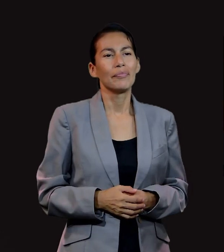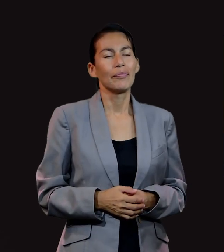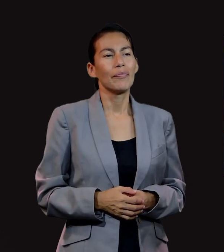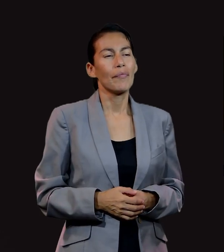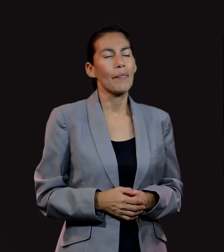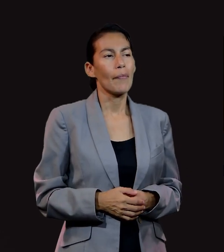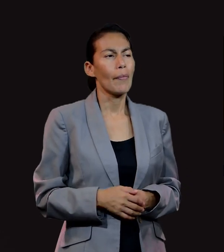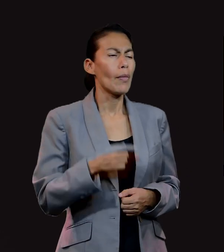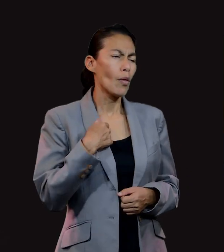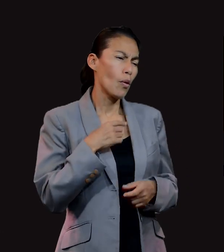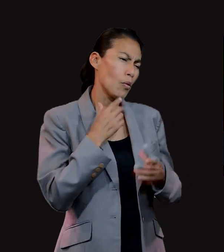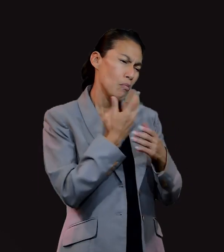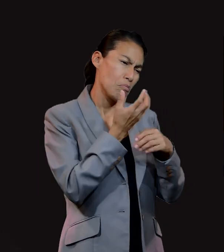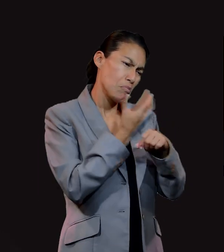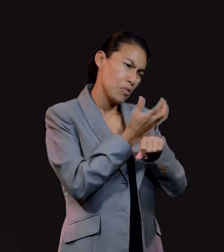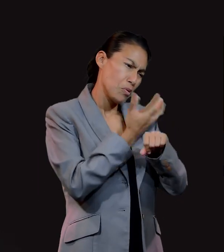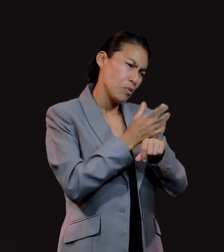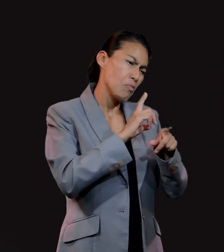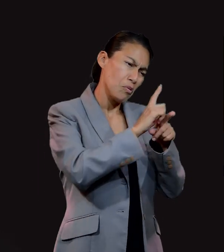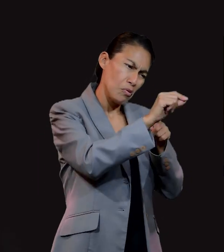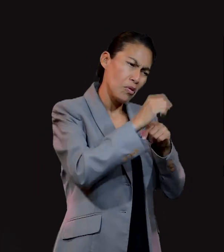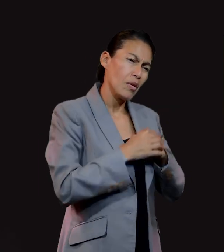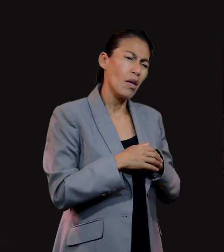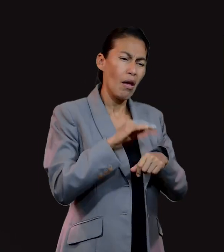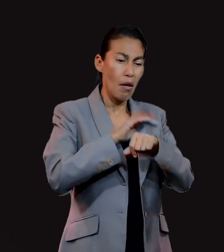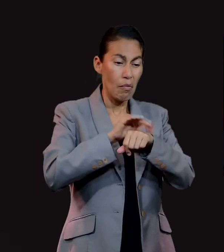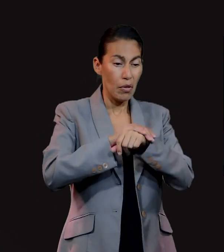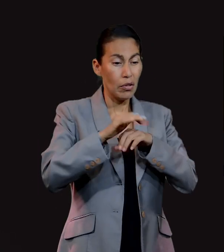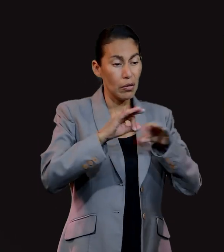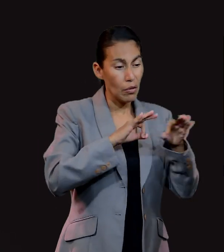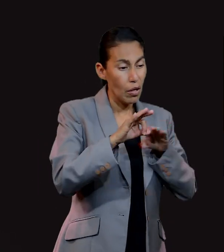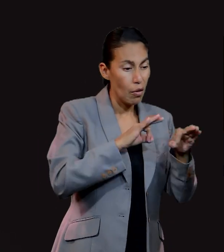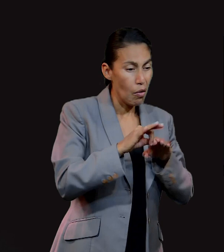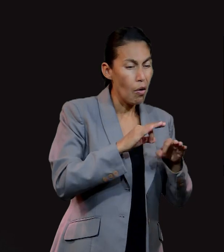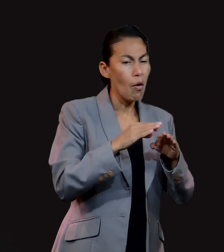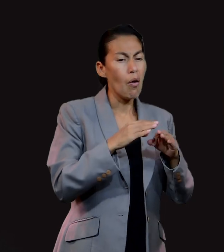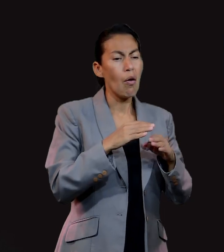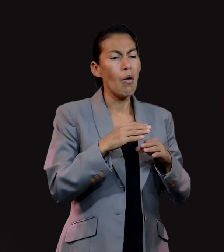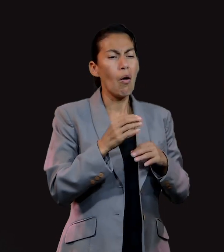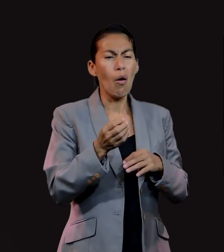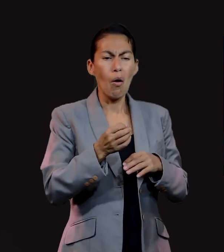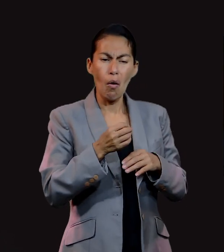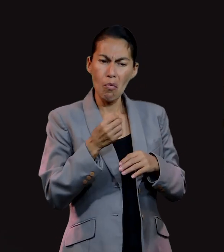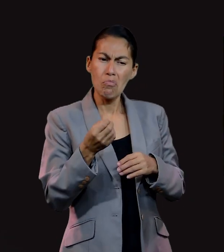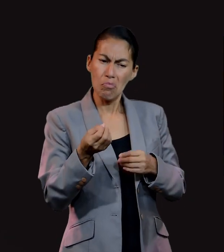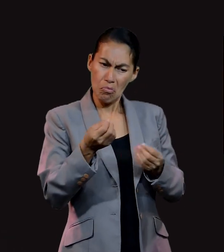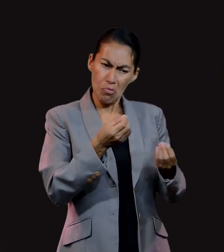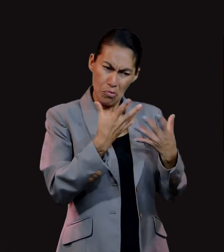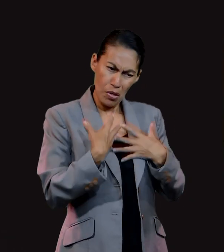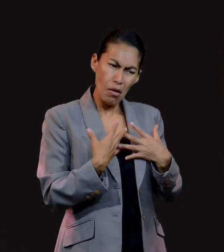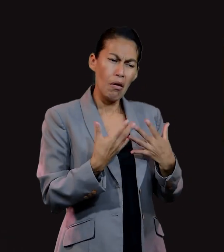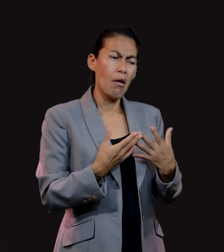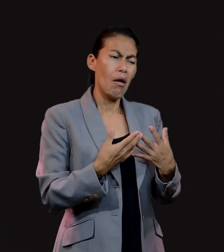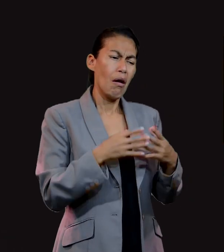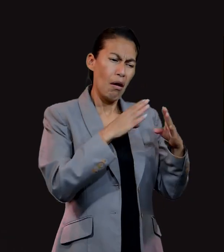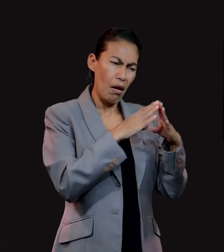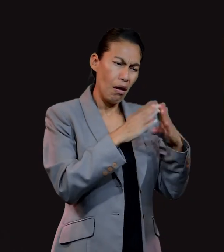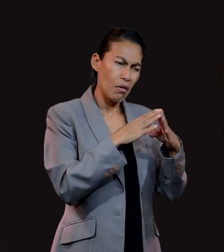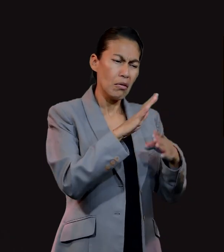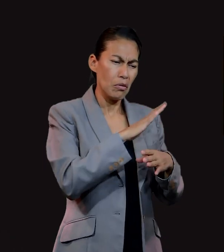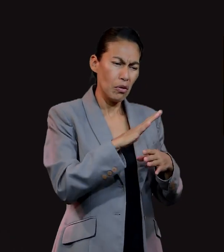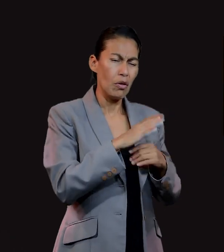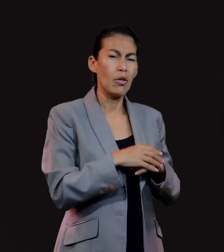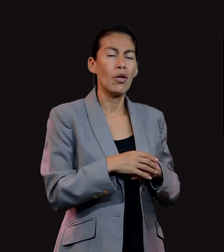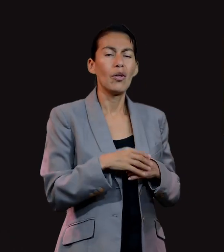es que yo me fui para Estados Unidos un amigo me me ofreció trabajo que aunque sea unos días y que su casa